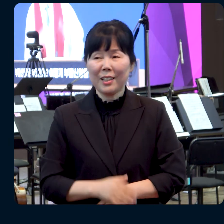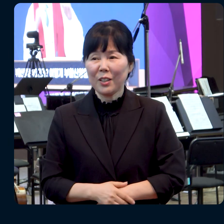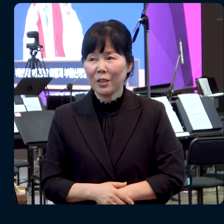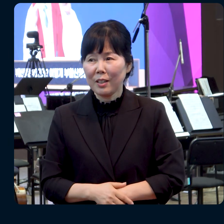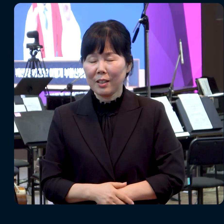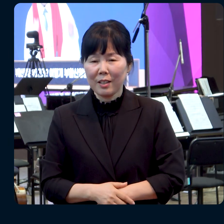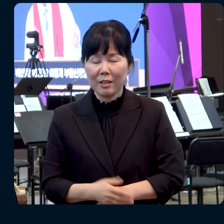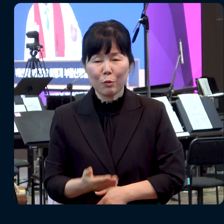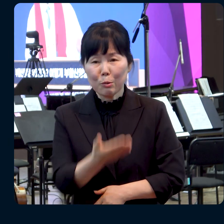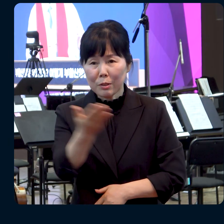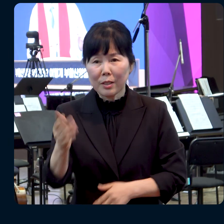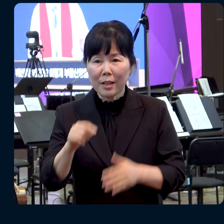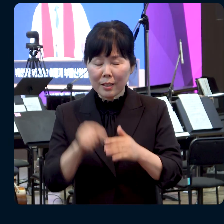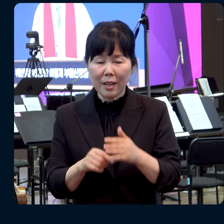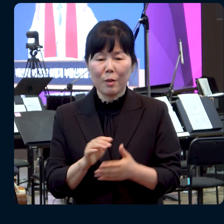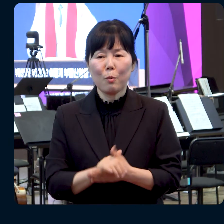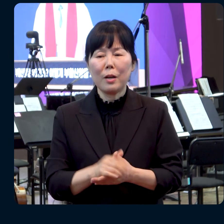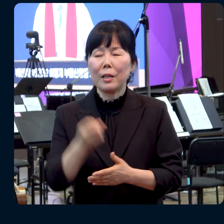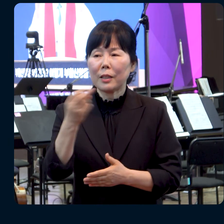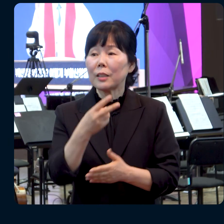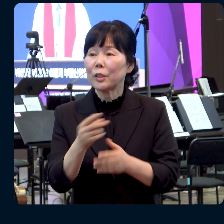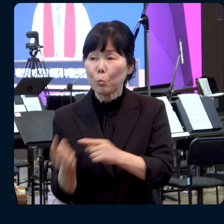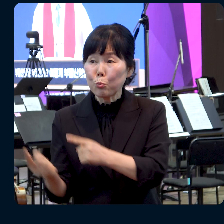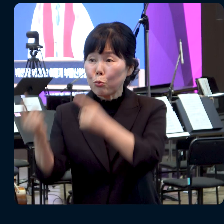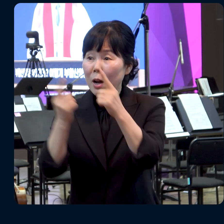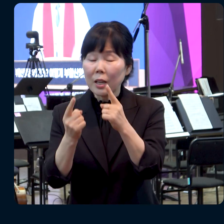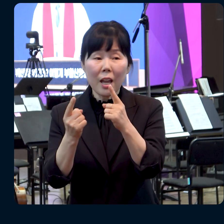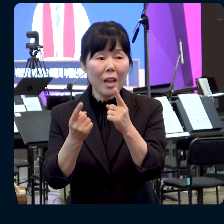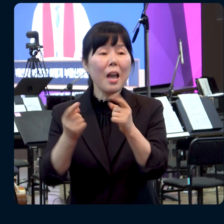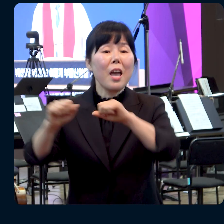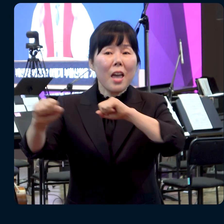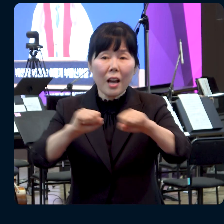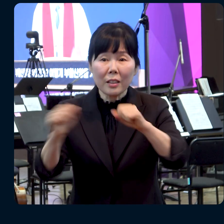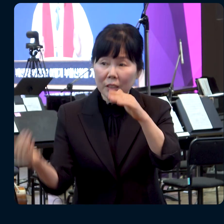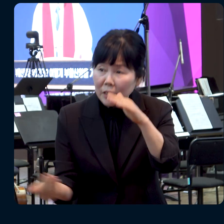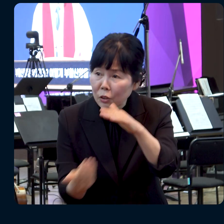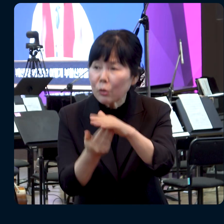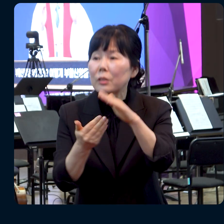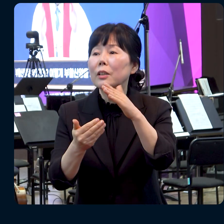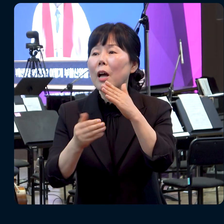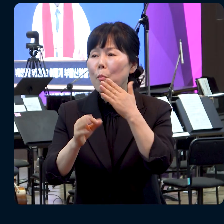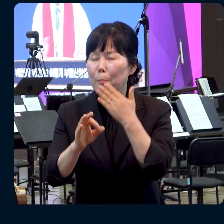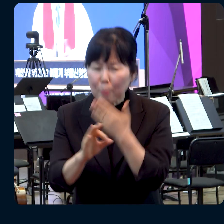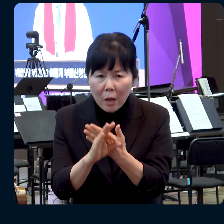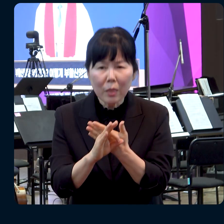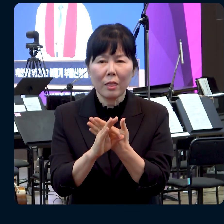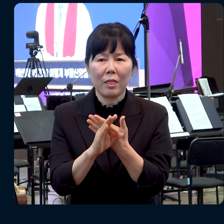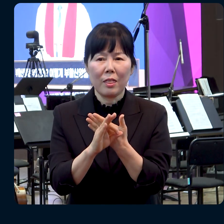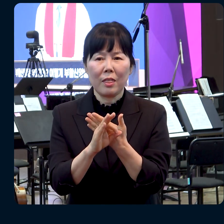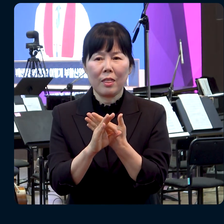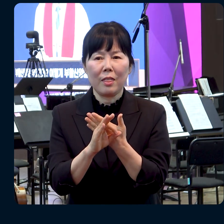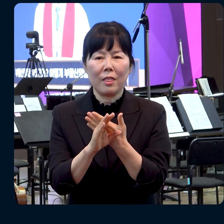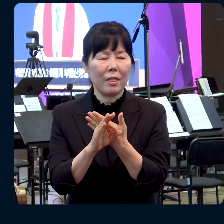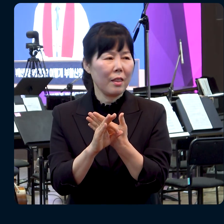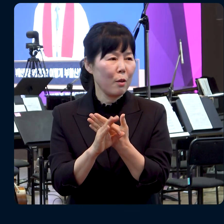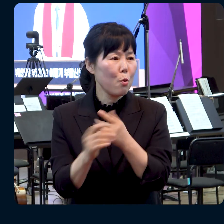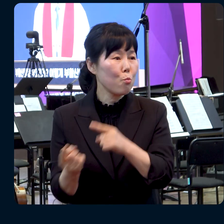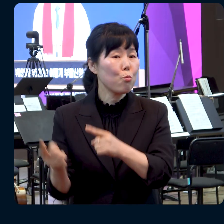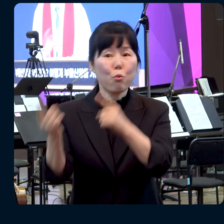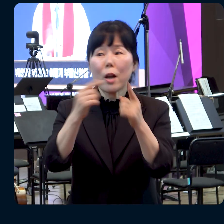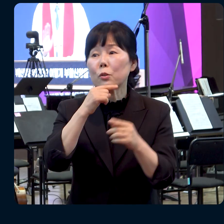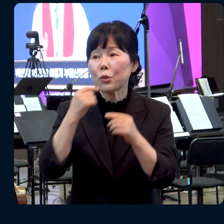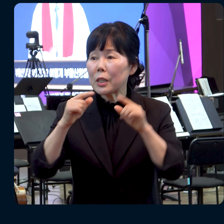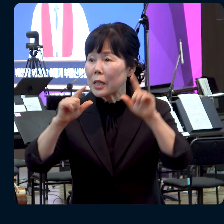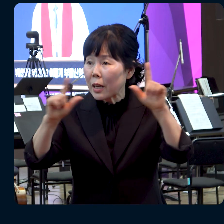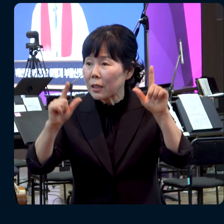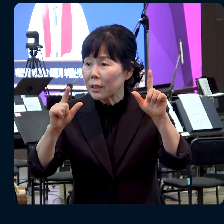우리 가운데 다시 한번 부활의 역사가 있어야 하는 그런 날이라고 한다면, 부활주일에 우리는